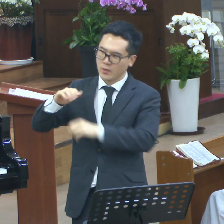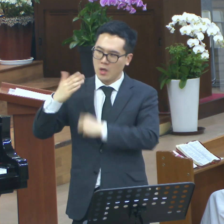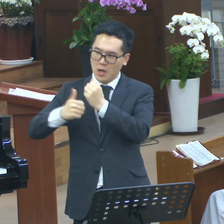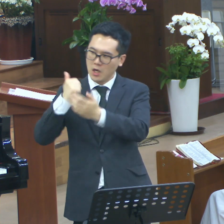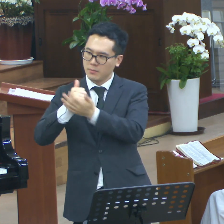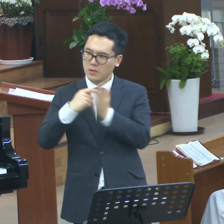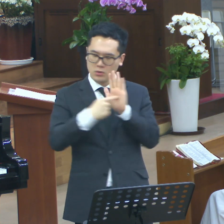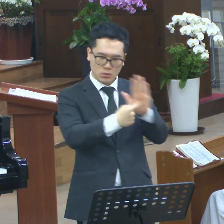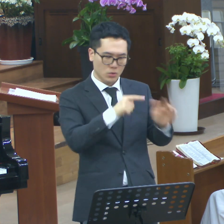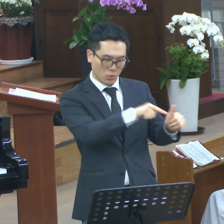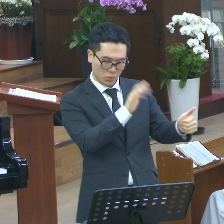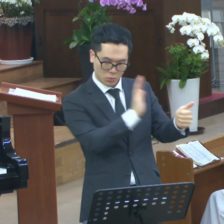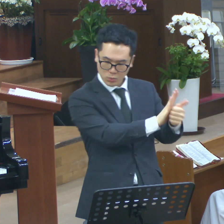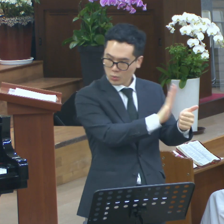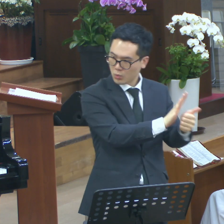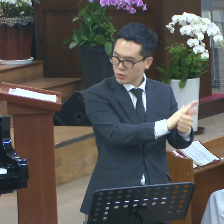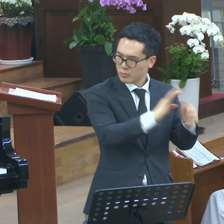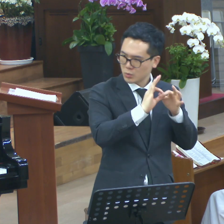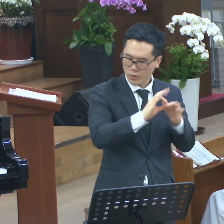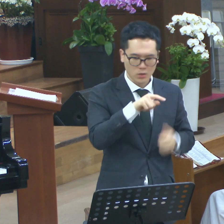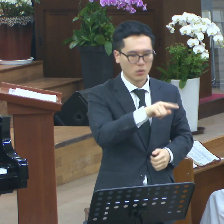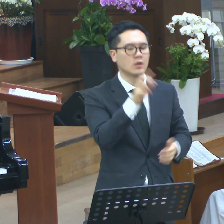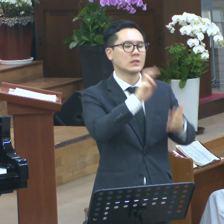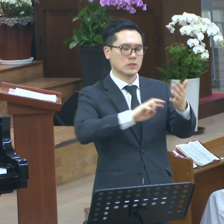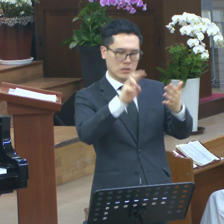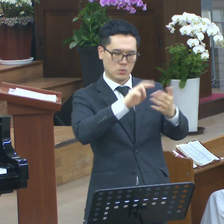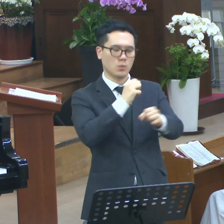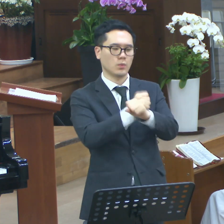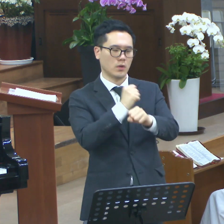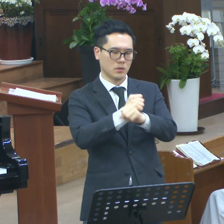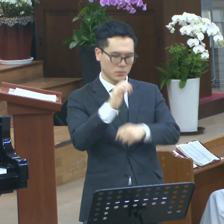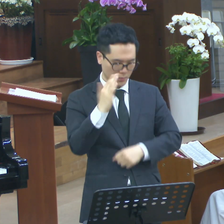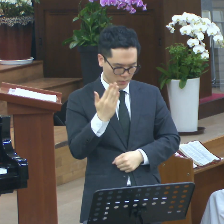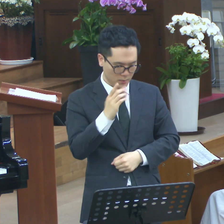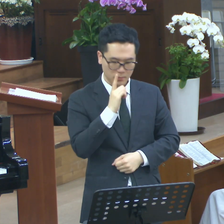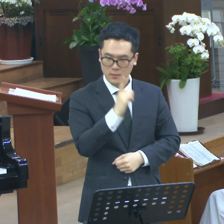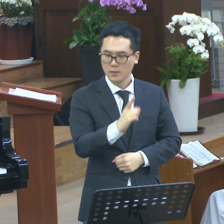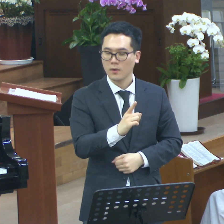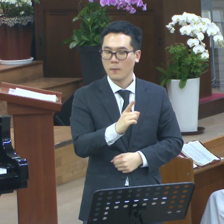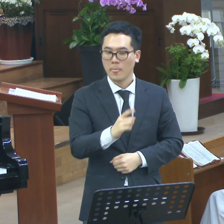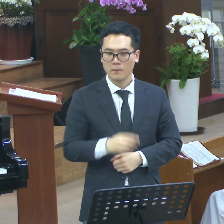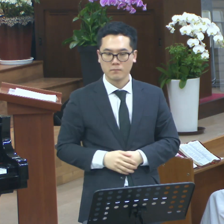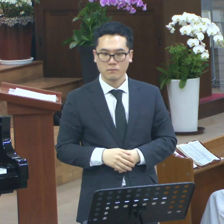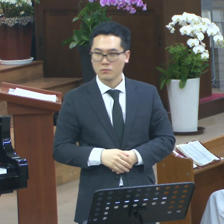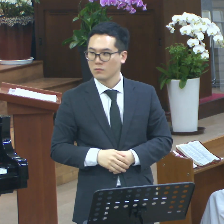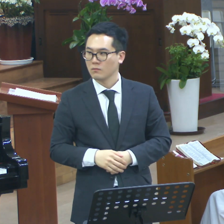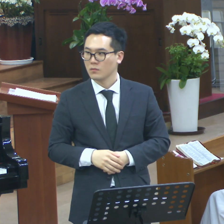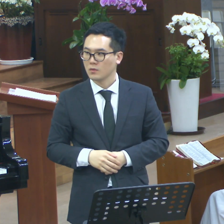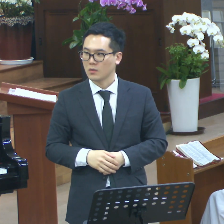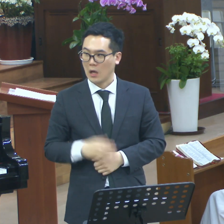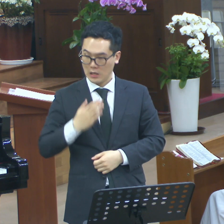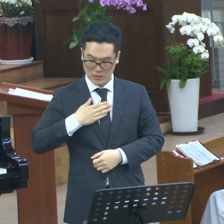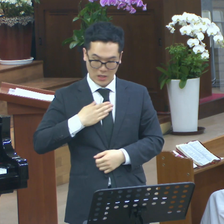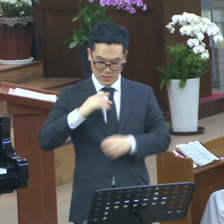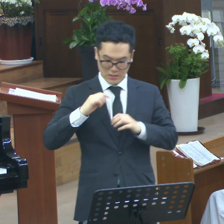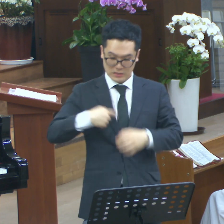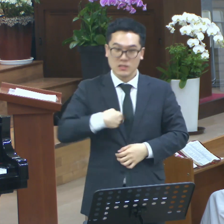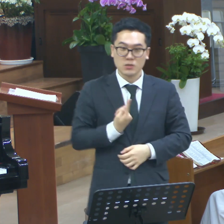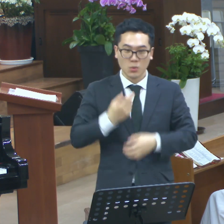말미암아 내가 여전히 찬송하리로다. 자기가 자기한테 말하는 거예요. 왜 이렇게 불안해하냐. 하나님께 소망을 둬라. 하나님이